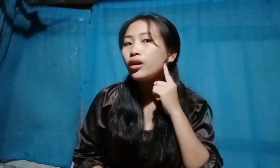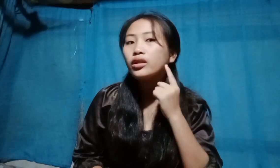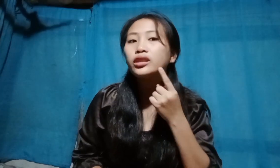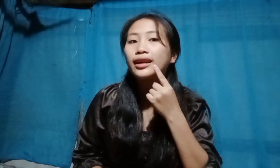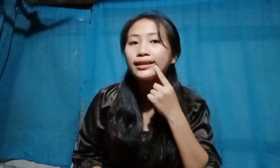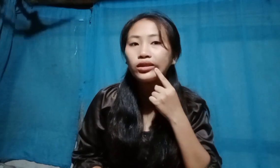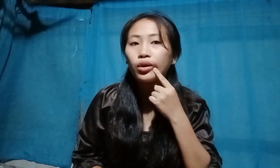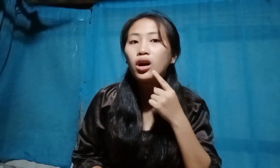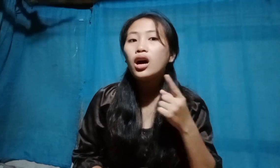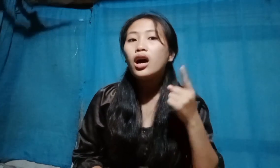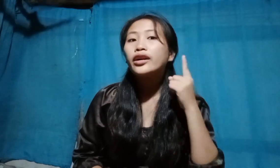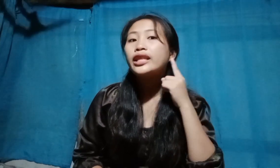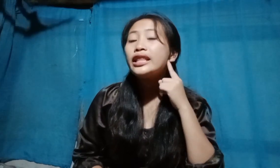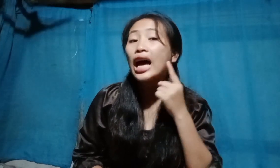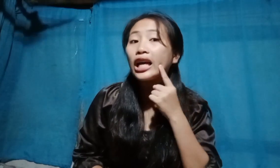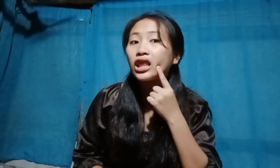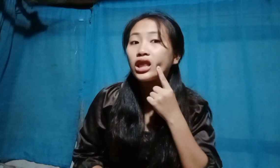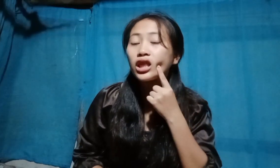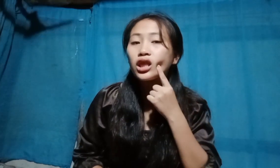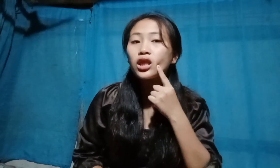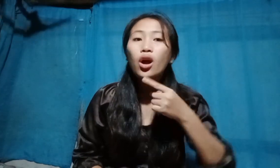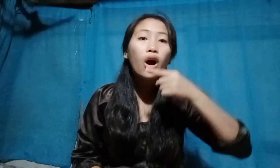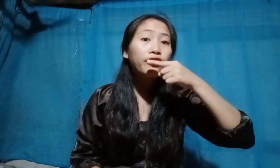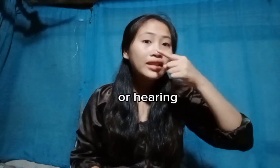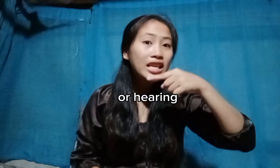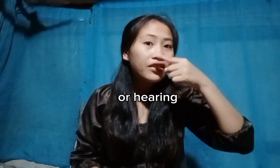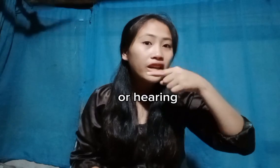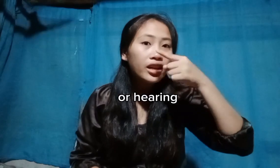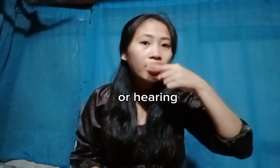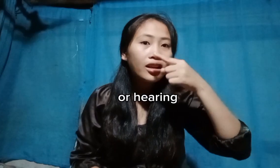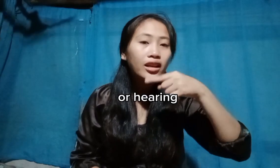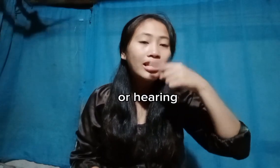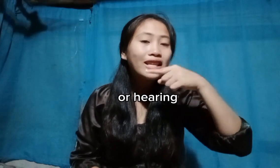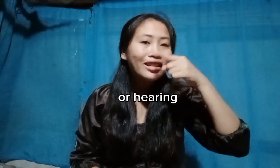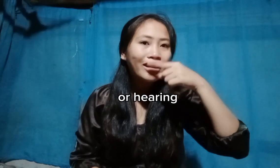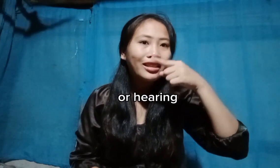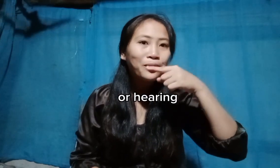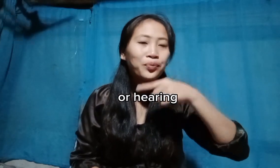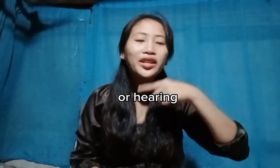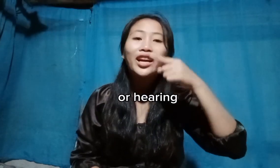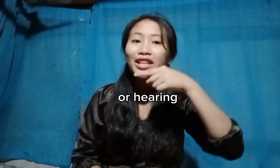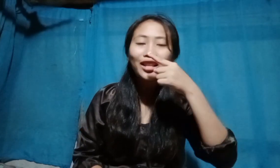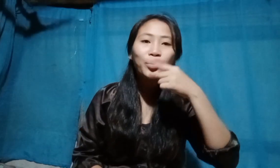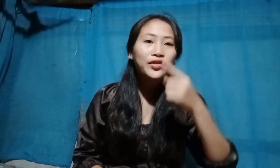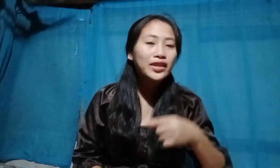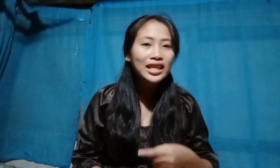Dito, tsaka dito. Are you deaf of hearing? Hearing. Are you deaf of